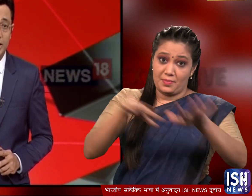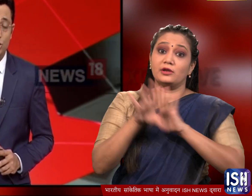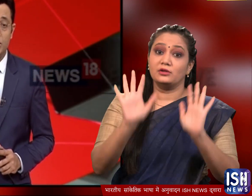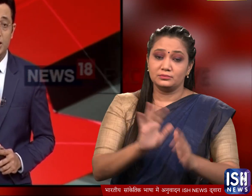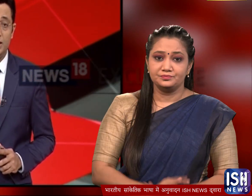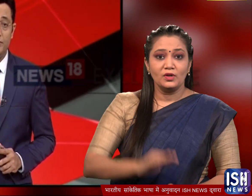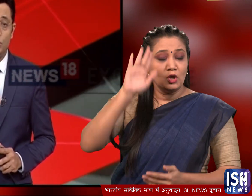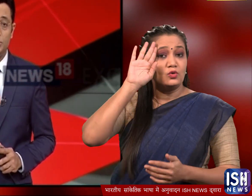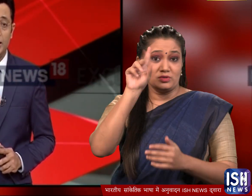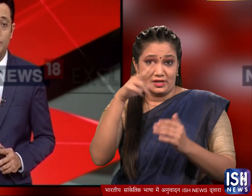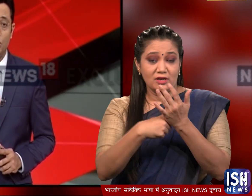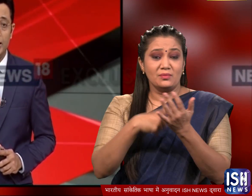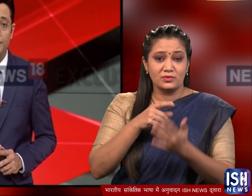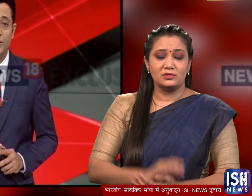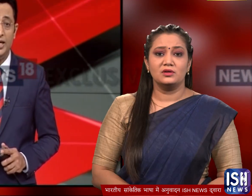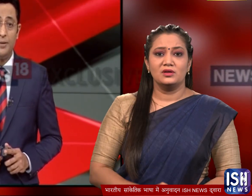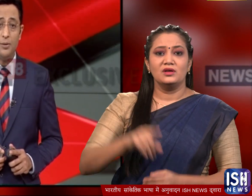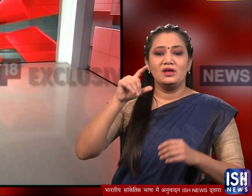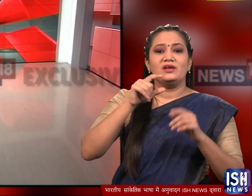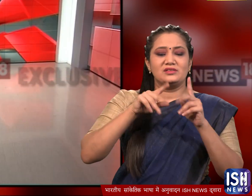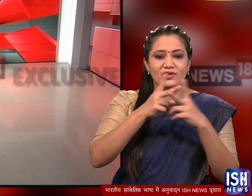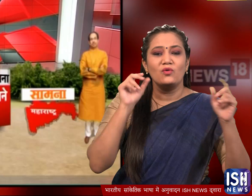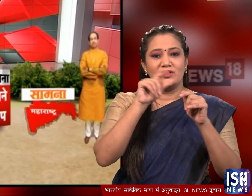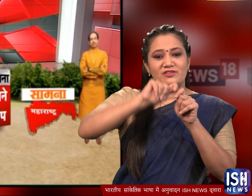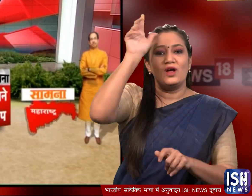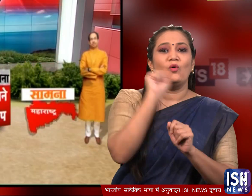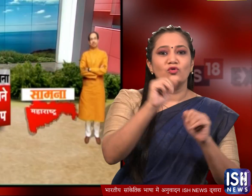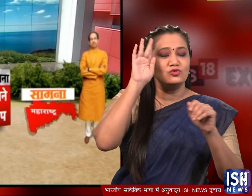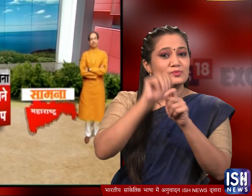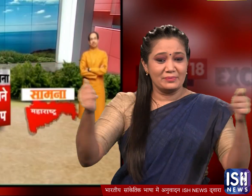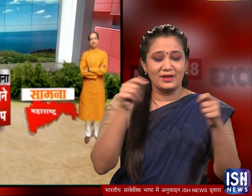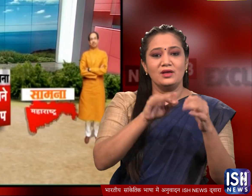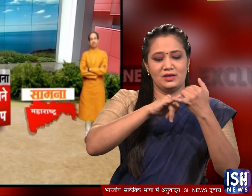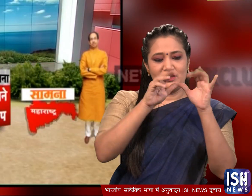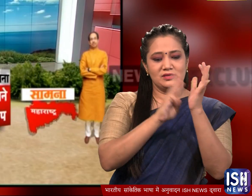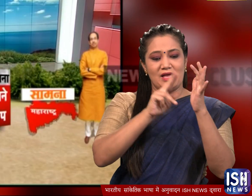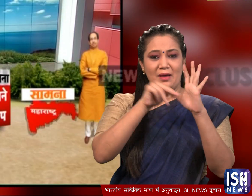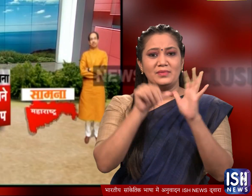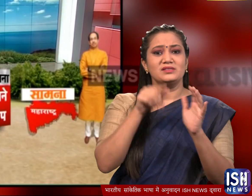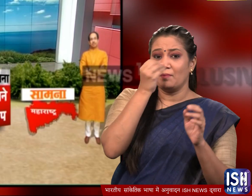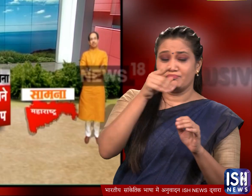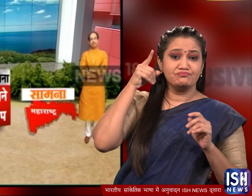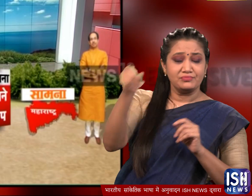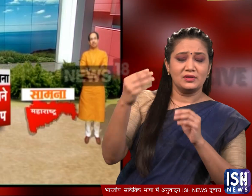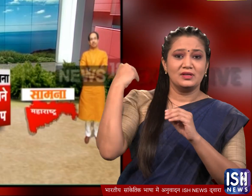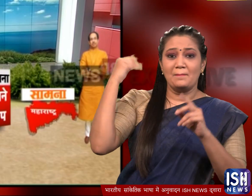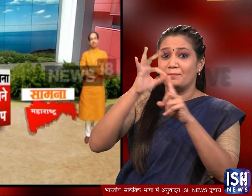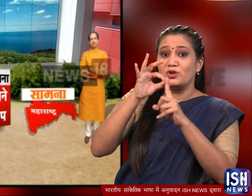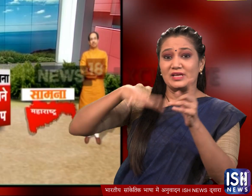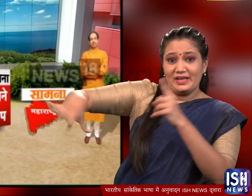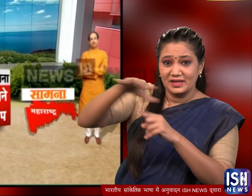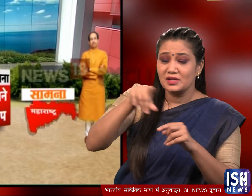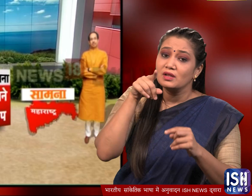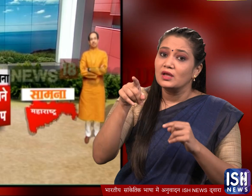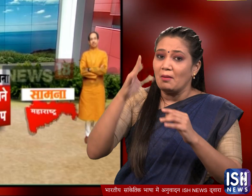कर सकती है। न्यूज़ 18 के विवेक गुप्ता की रिपोर्ट है कि अपने मुखपत्र सामना में शिवसेना ने बीजेपी पर यह आरोप लगाया और लिखा कि पुदुच्चेरी